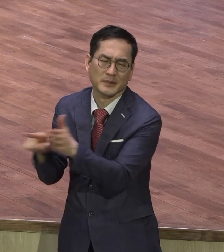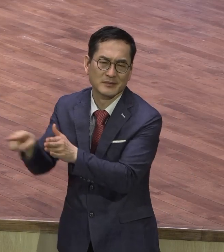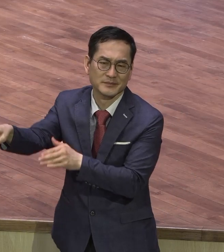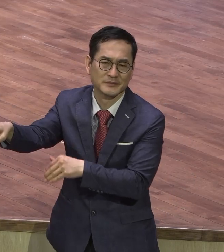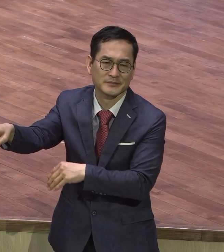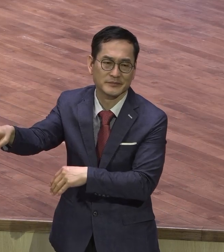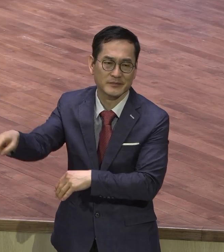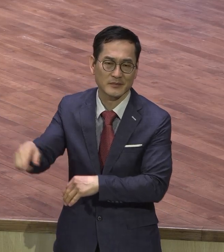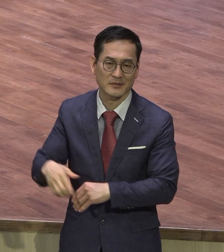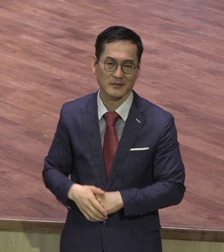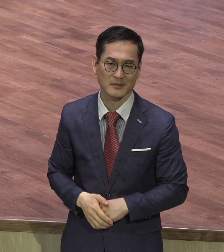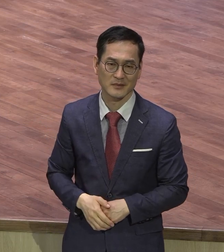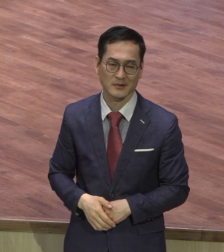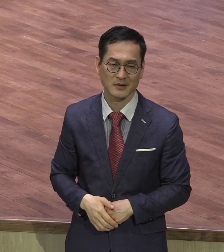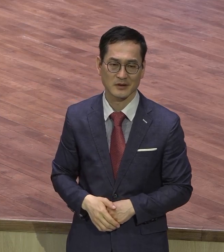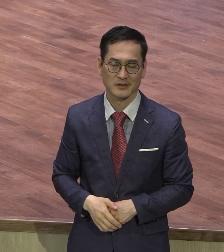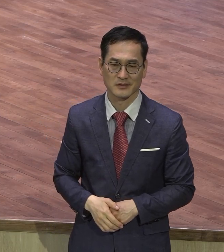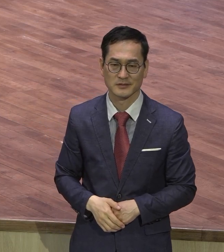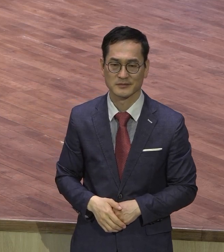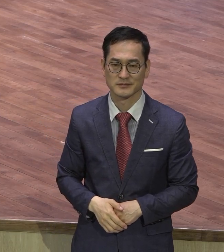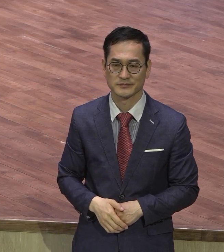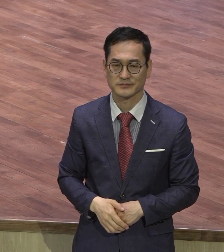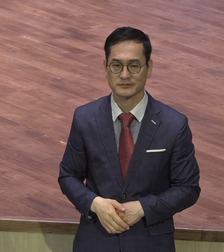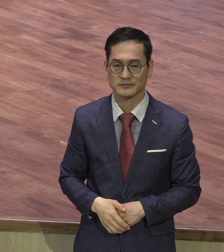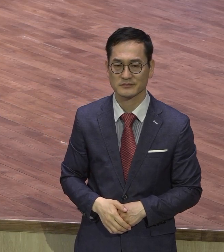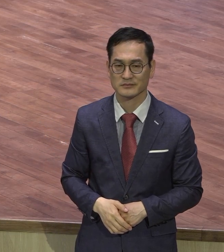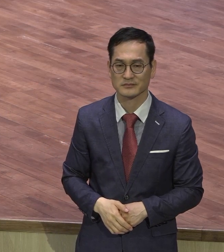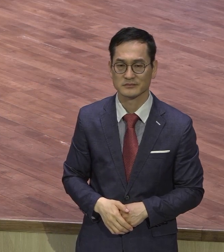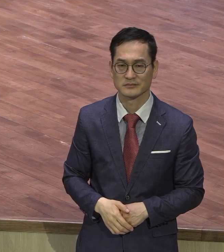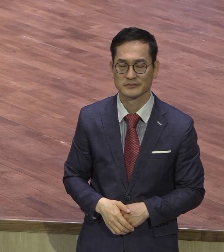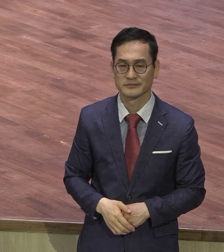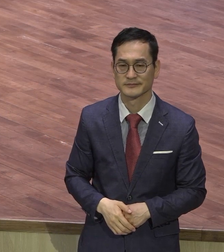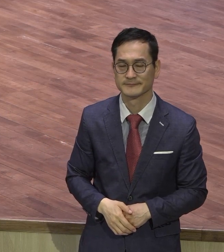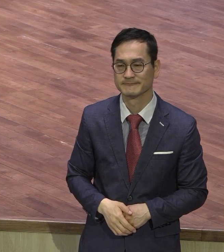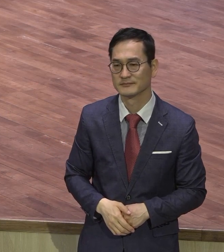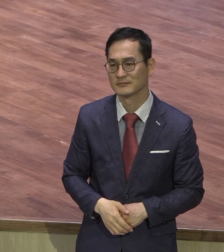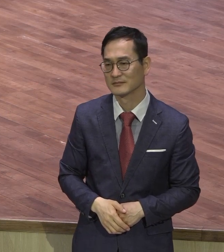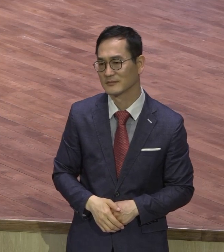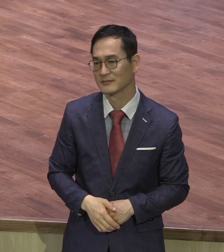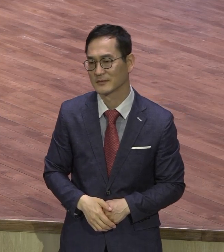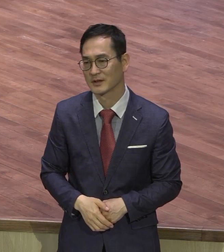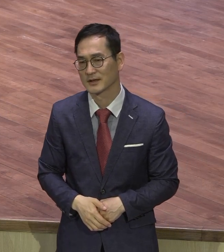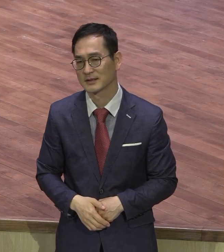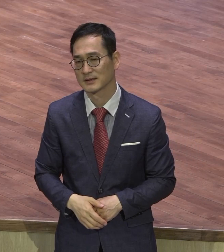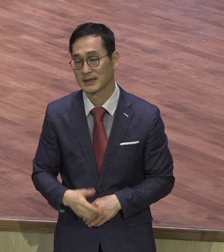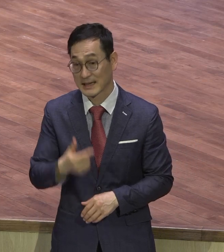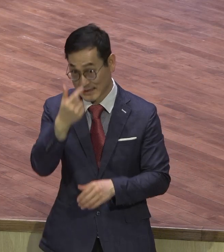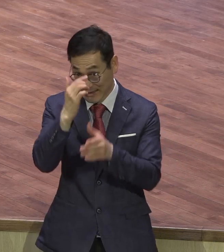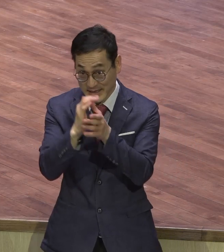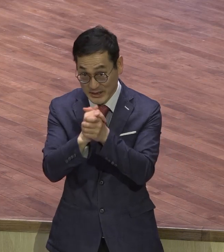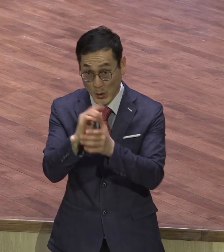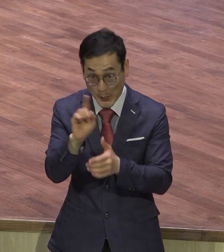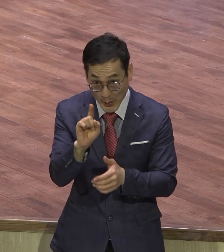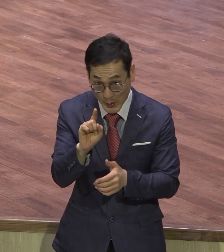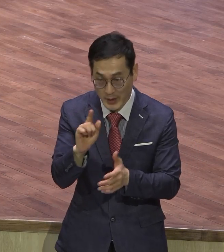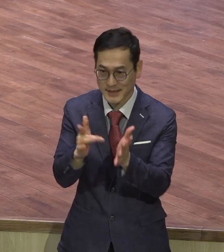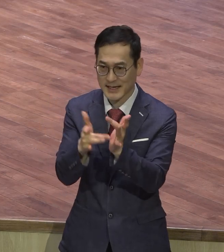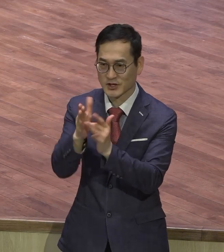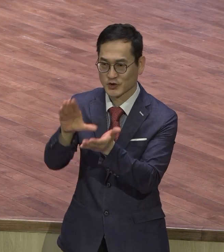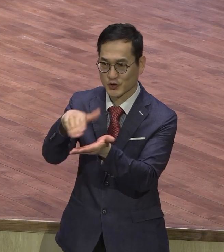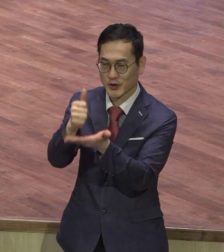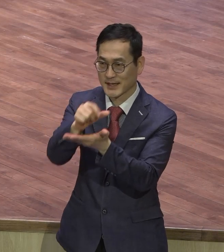어두워가지고 분별이 안 돼가지고. 기도가 뭡니까? 기도는 예수 그리스도의